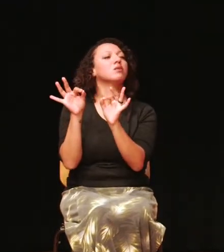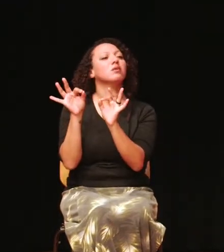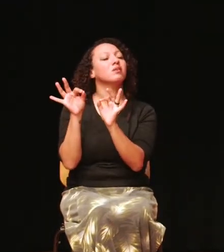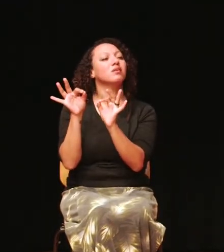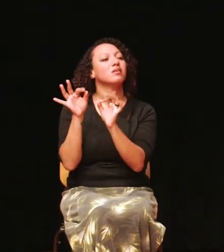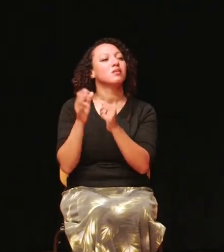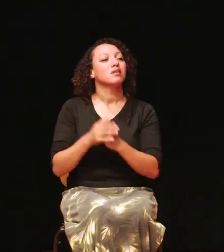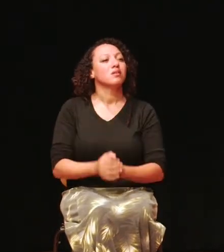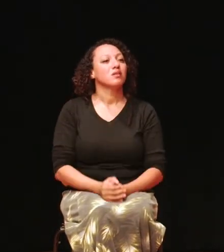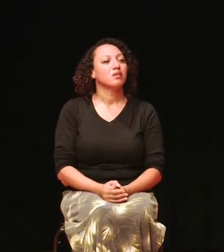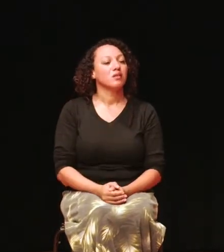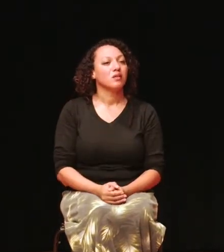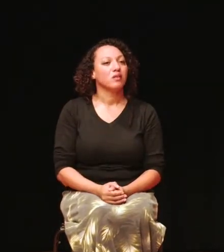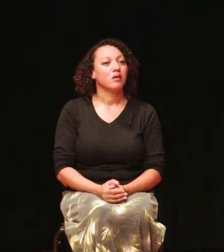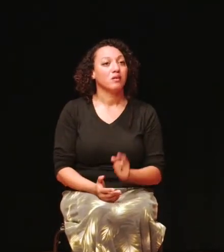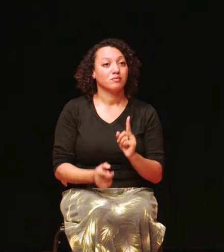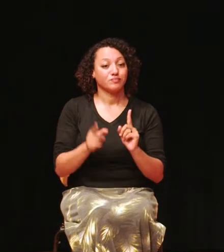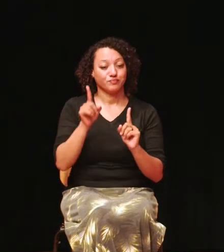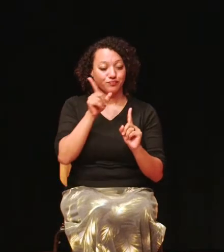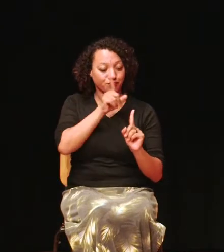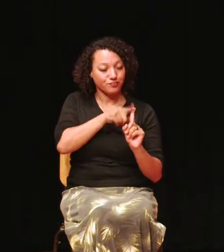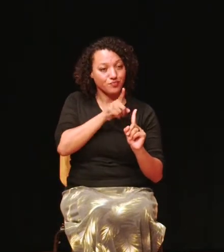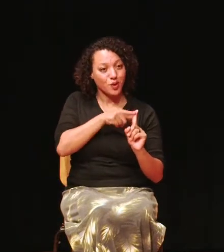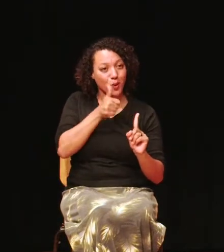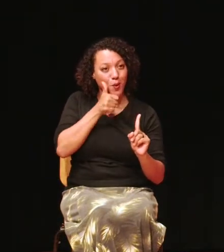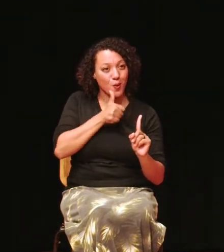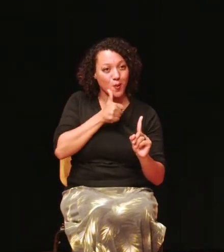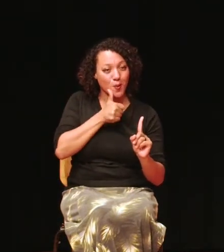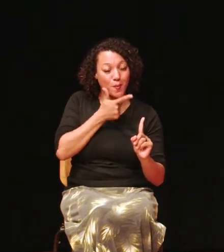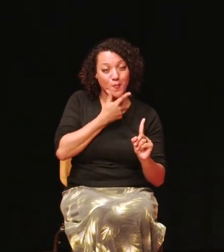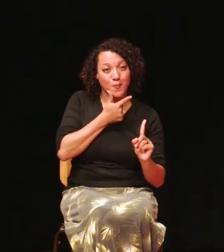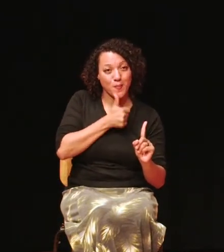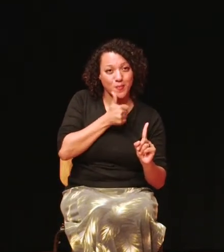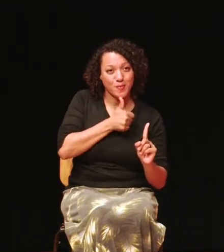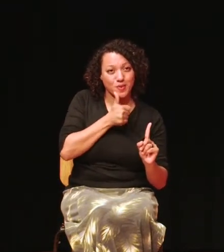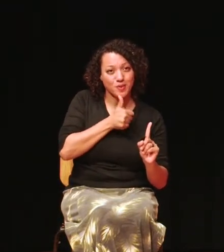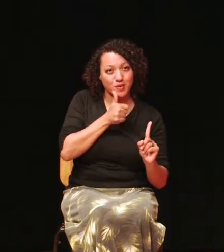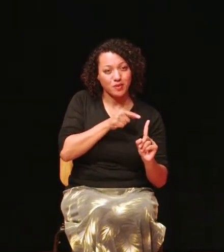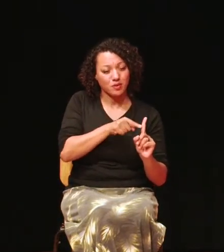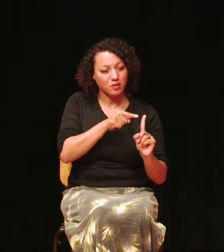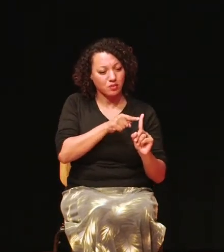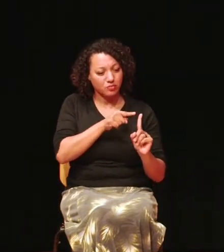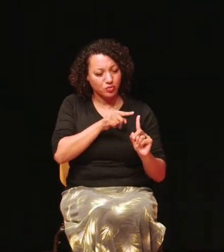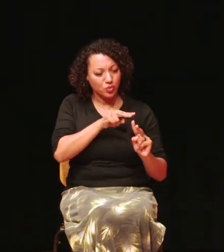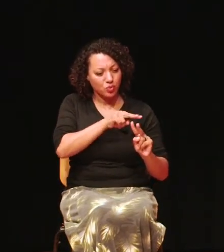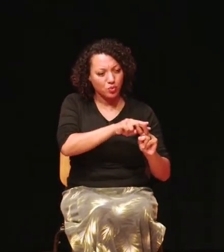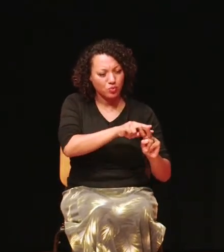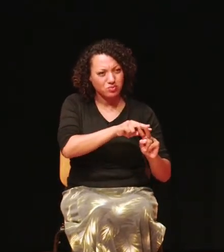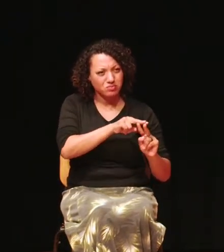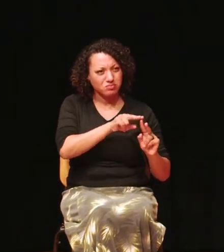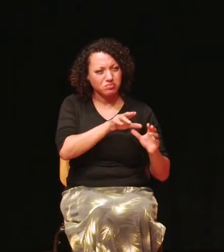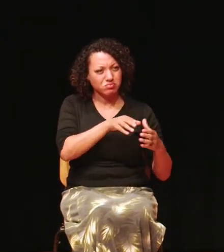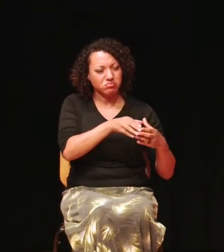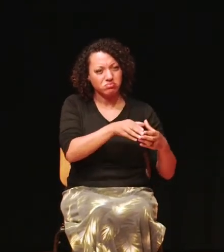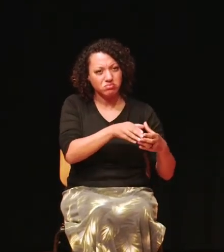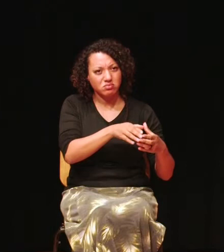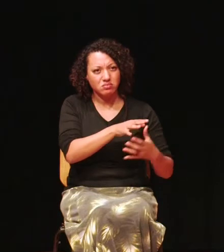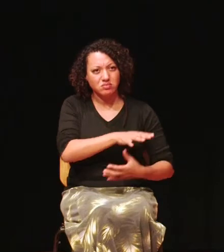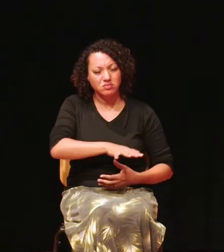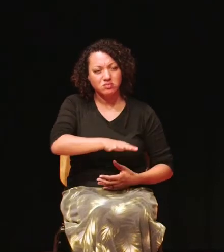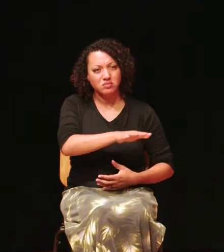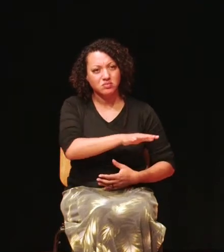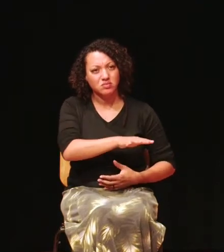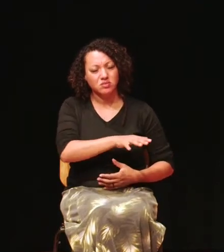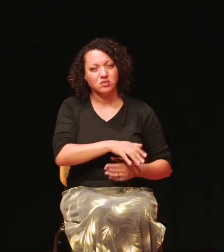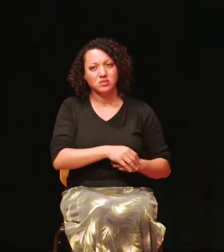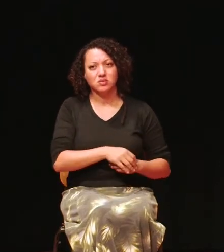muito ricca, etc. E a outra, digamos assim, acabou num campo de concentração, morrendo no caminho